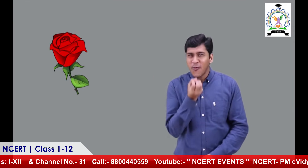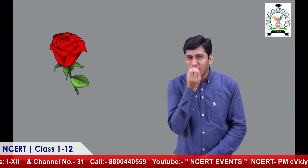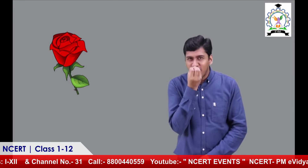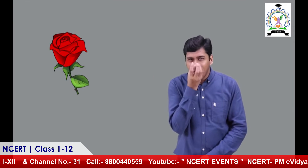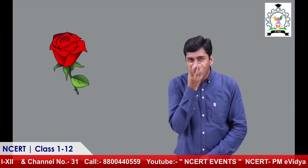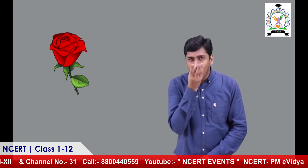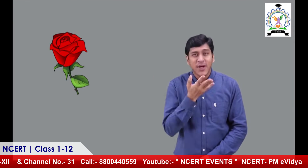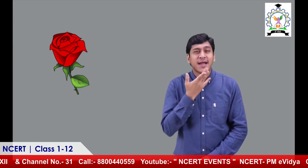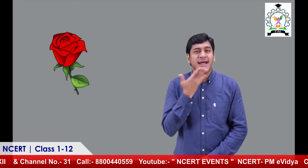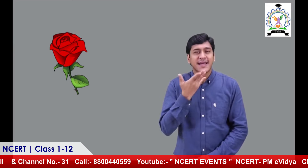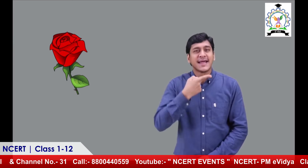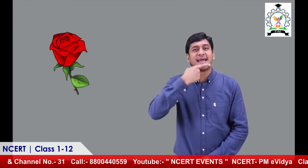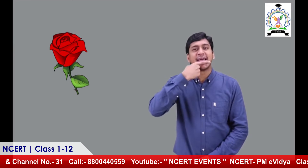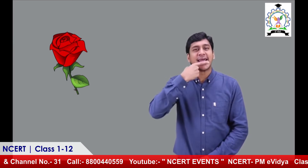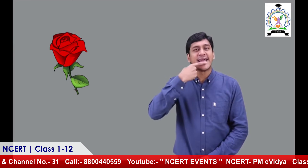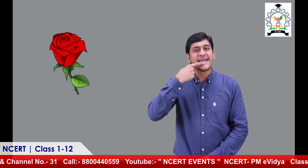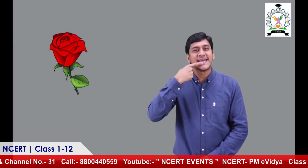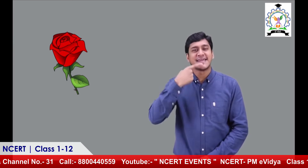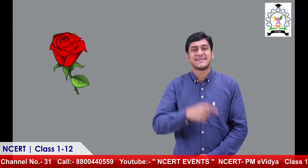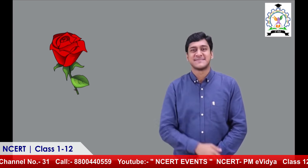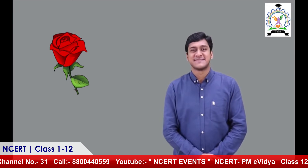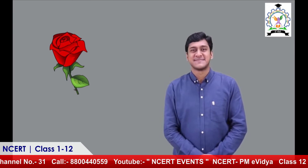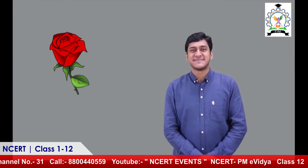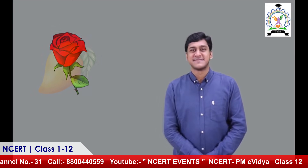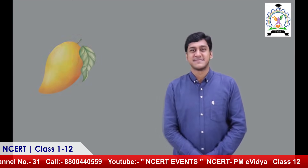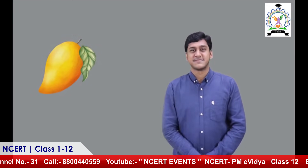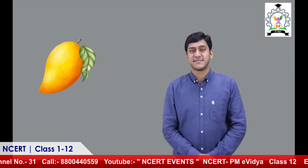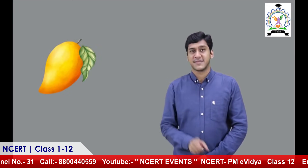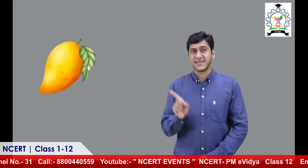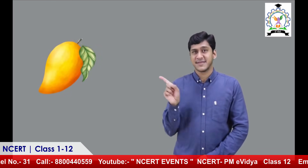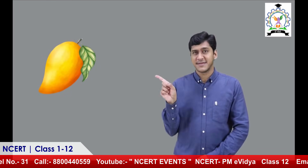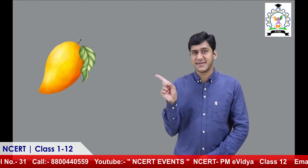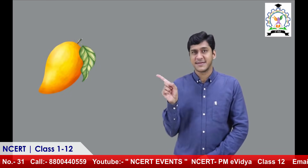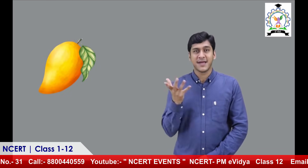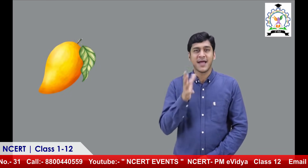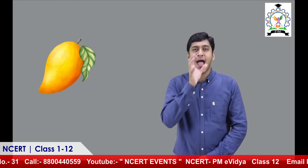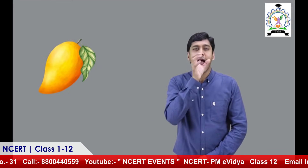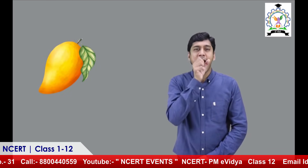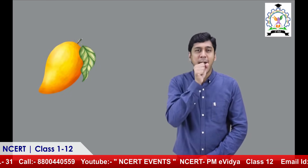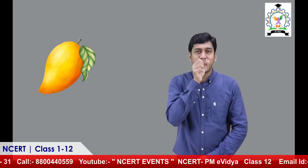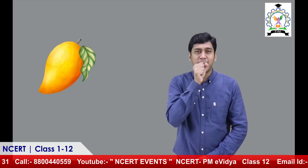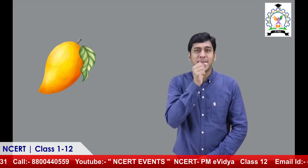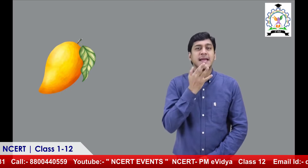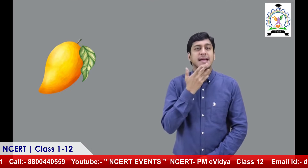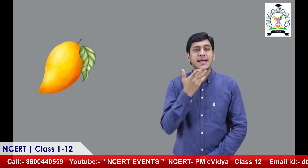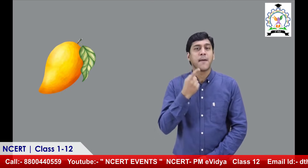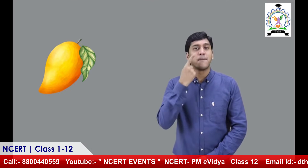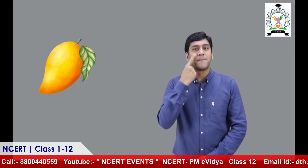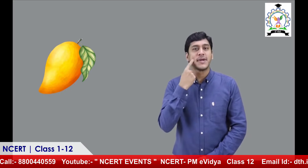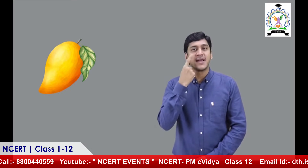इसका संकेत यह है फूल और इसका रंग लाल है। इसका संकेत यह है आम